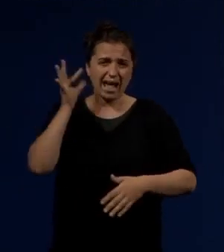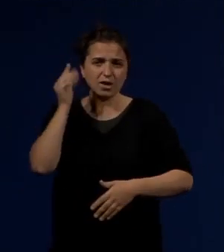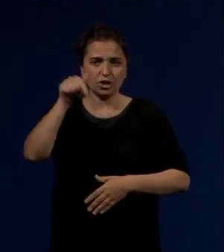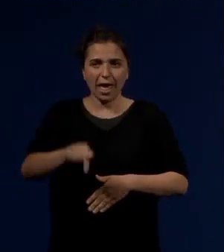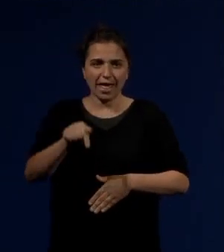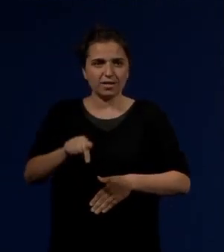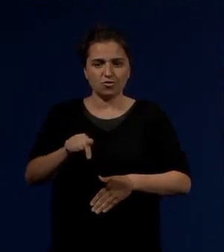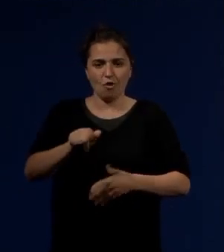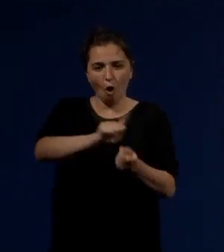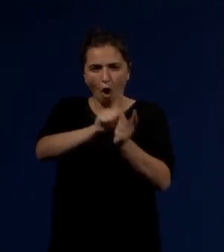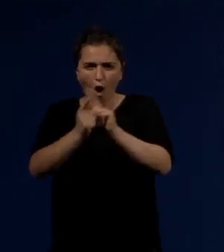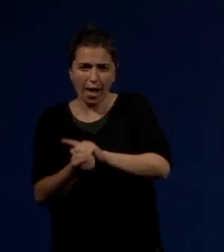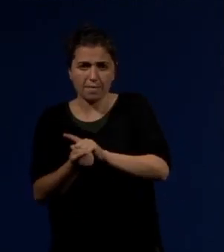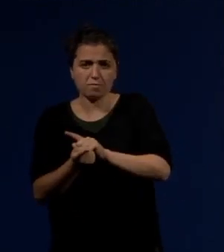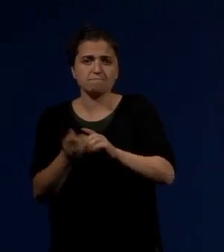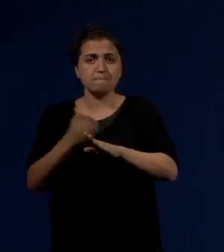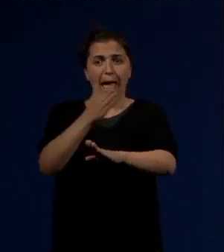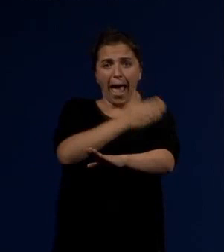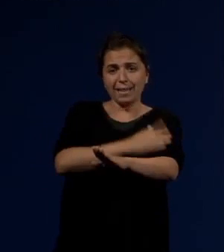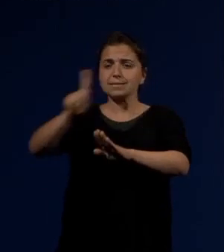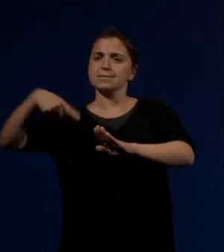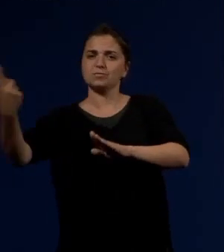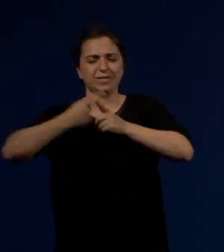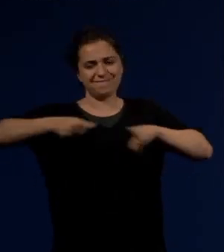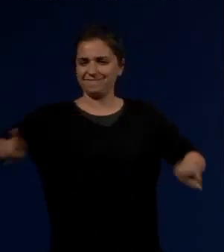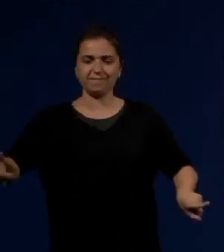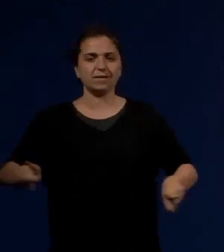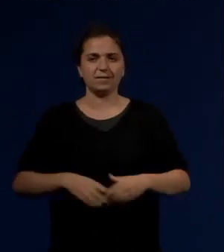antes e un despois na política galega. Pero tamén